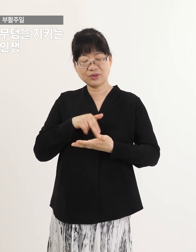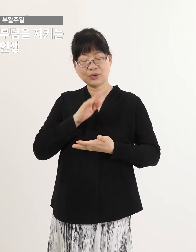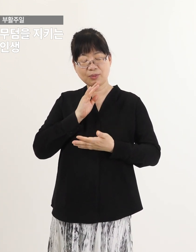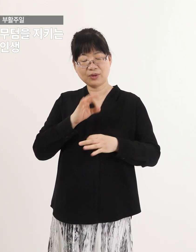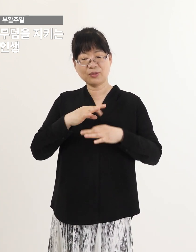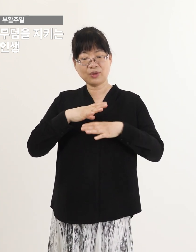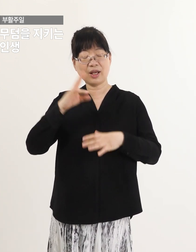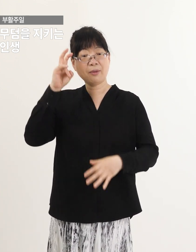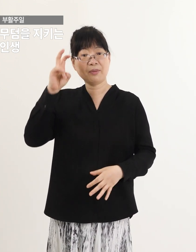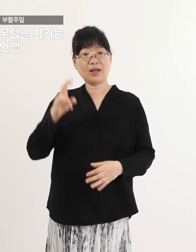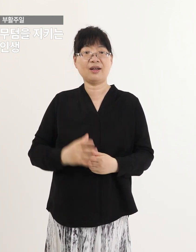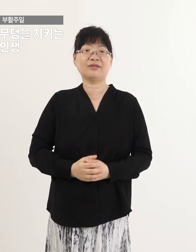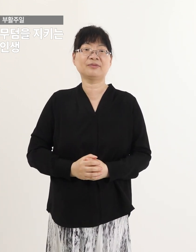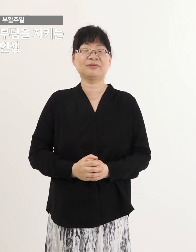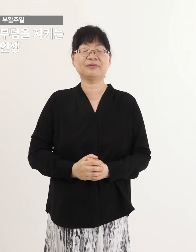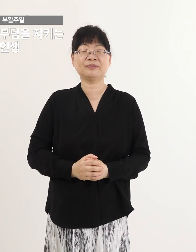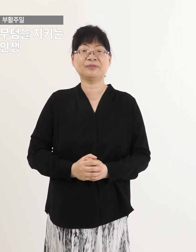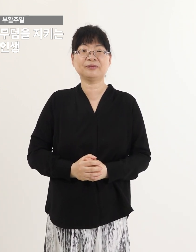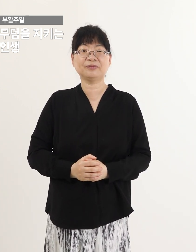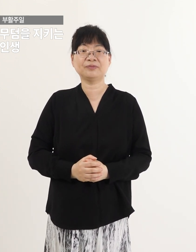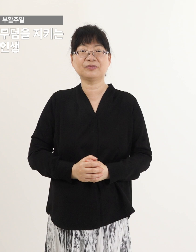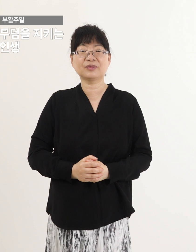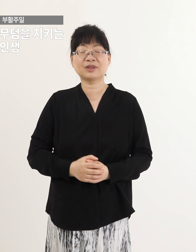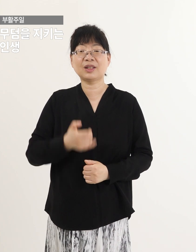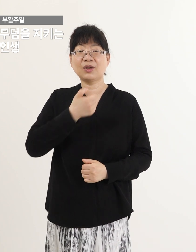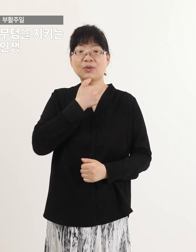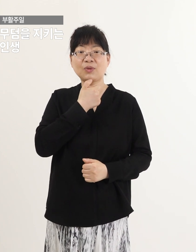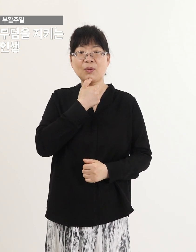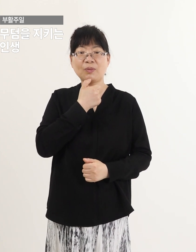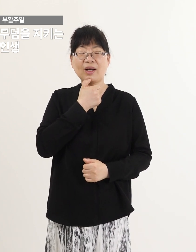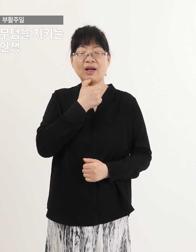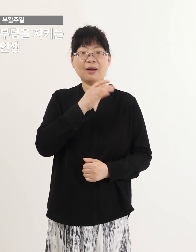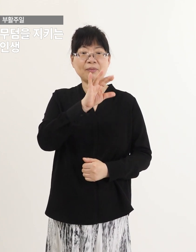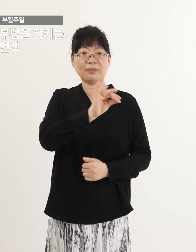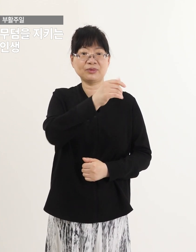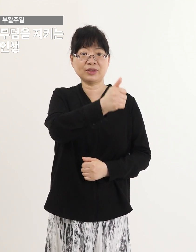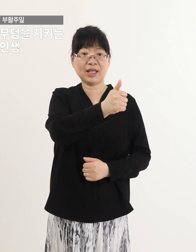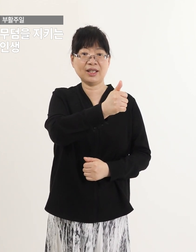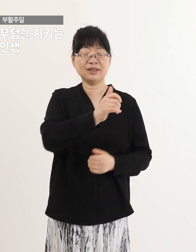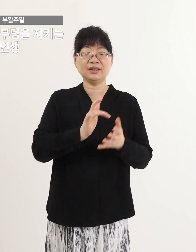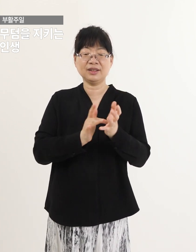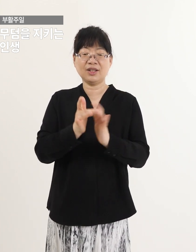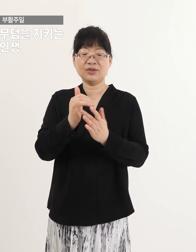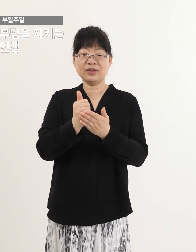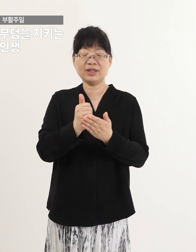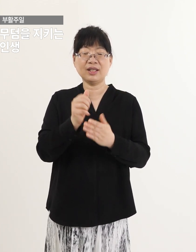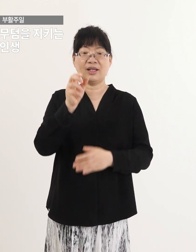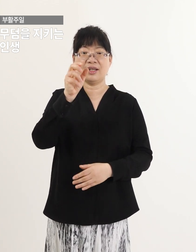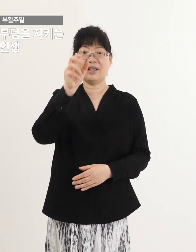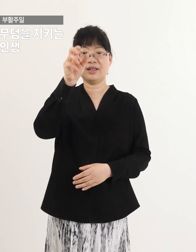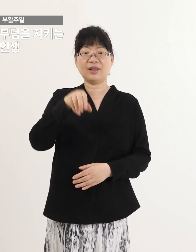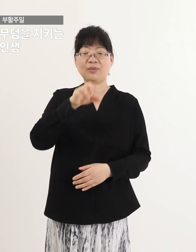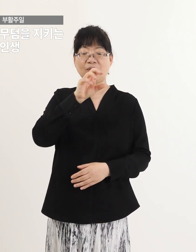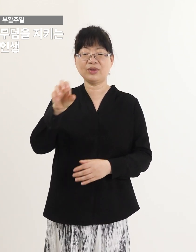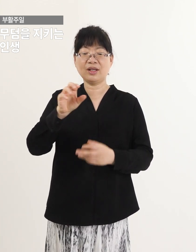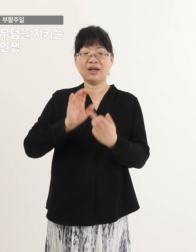놀랐겠습니까? 마치 이런 거겠죠. 로마의 백부장이 예수님을 갈보리 언덕의